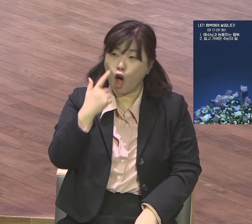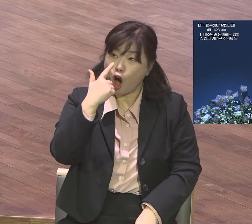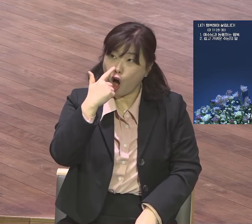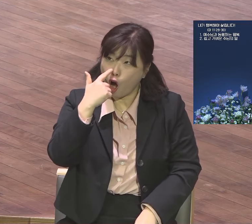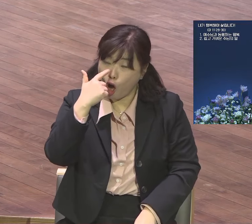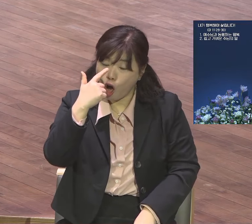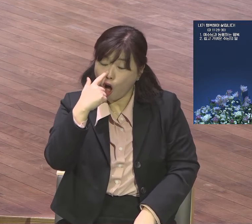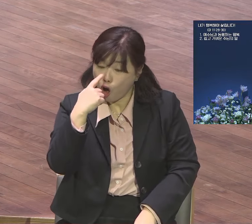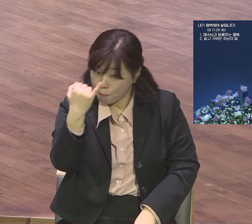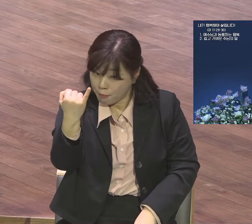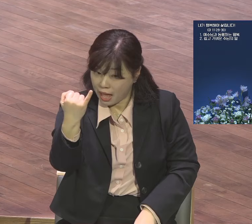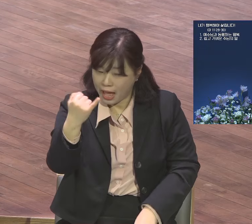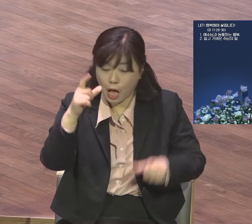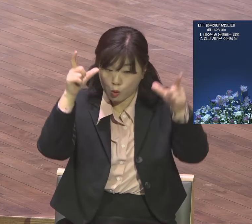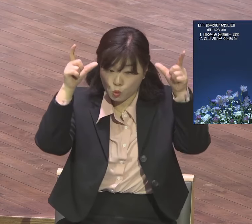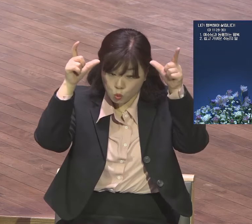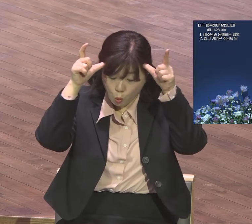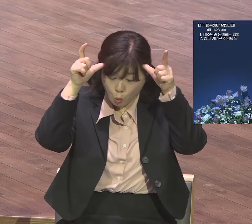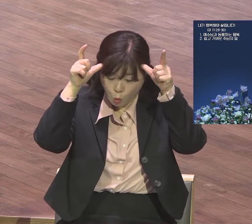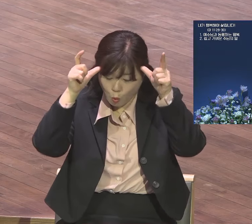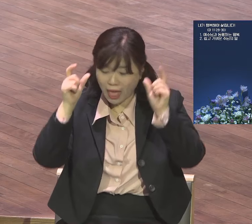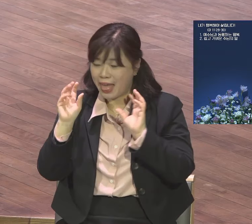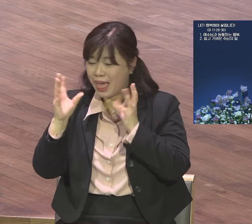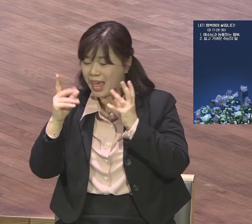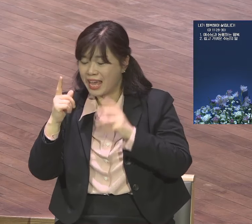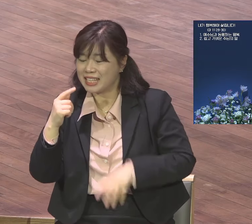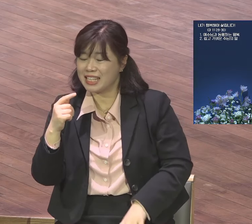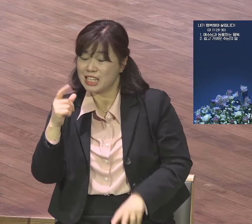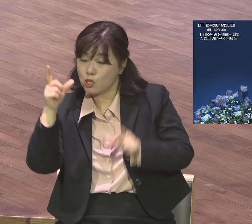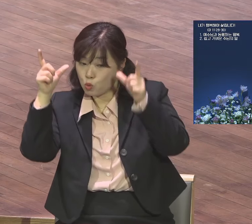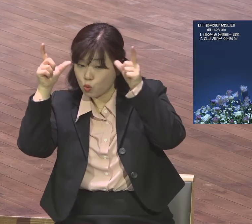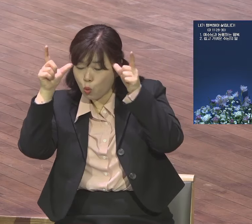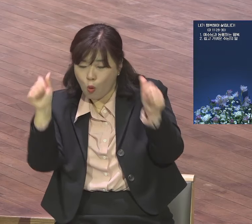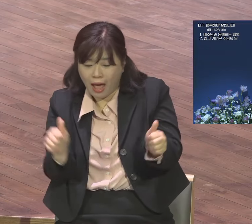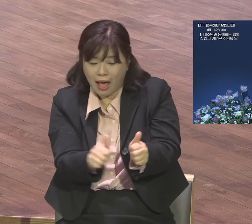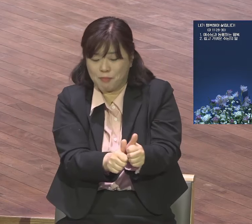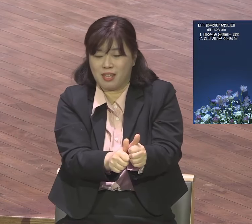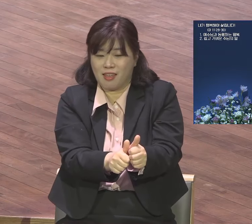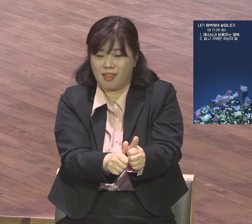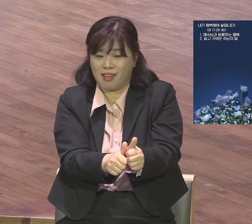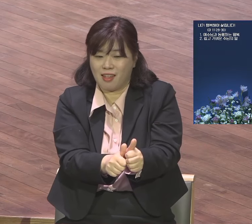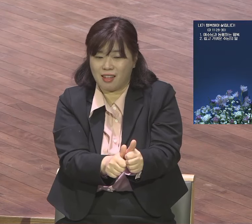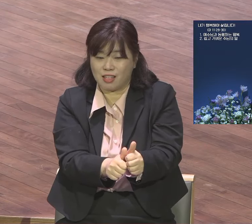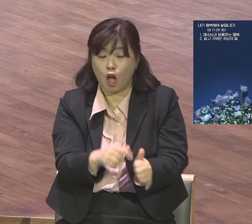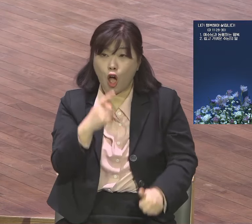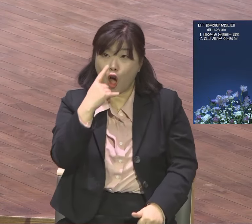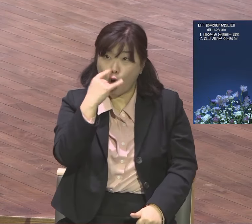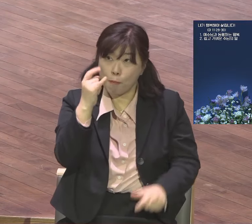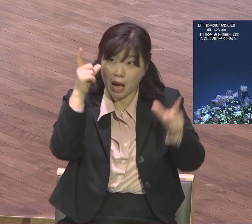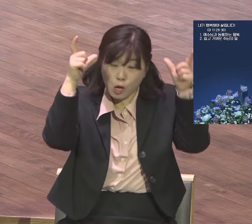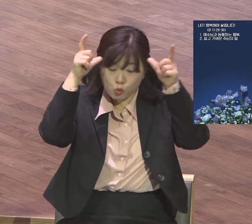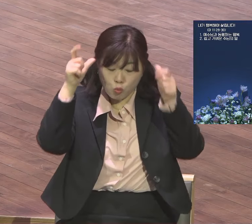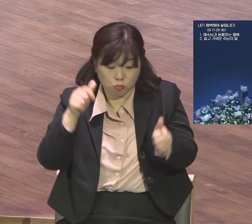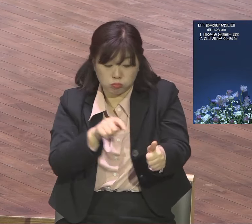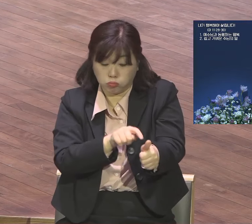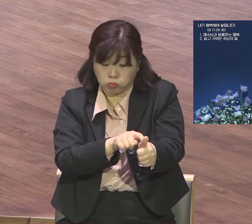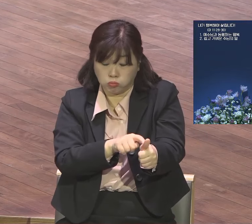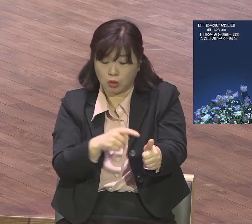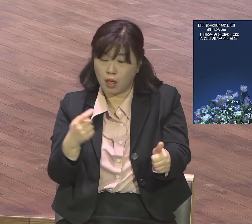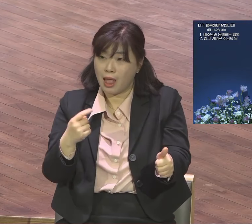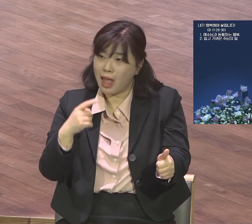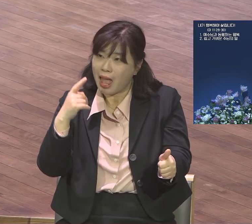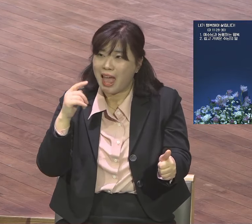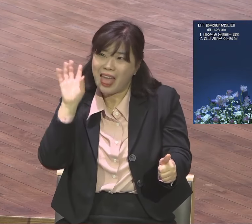갈게 하기도 합니다. 이것은 송아지를 훈련시키기 위함인데 이때는 멍에의 하중을 어미소가